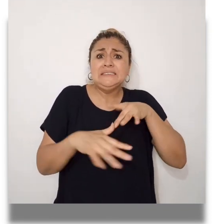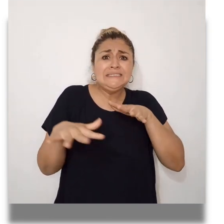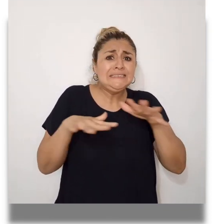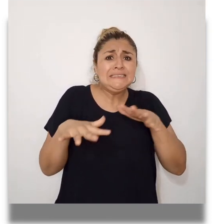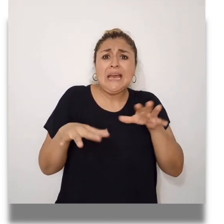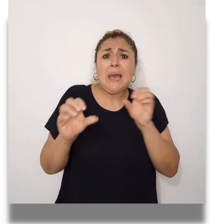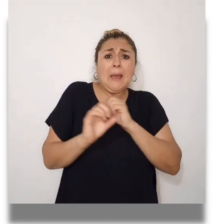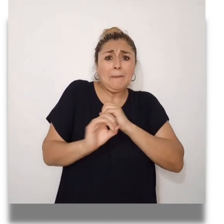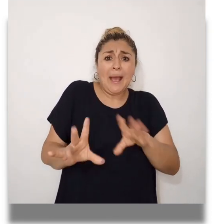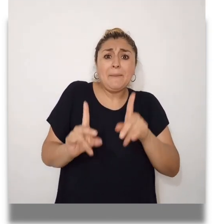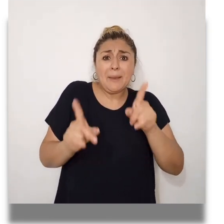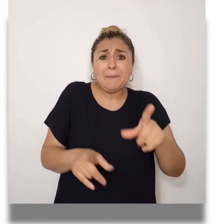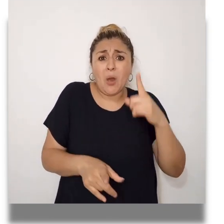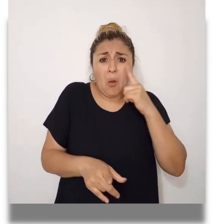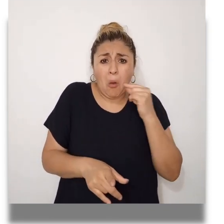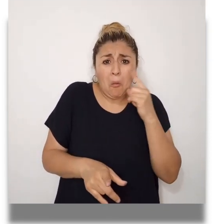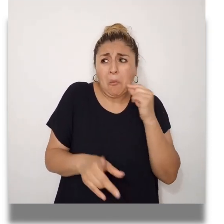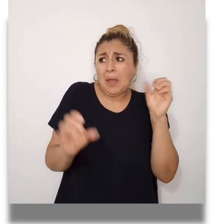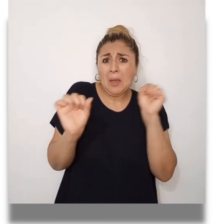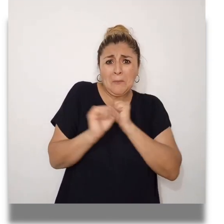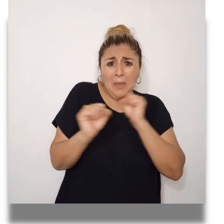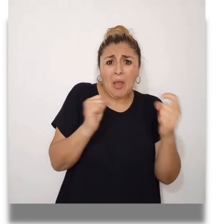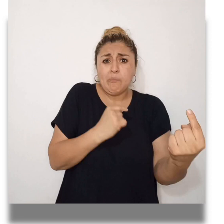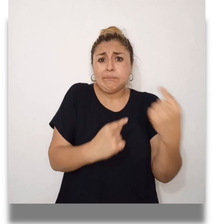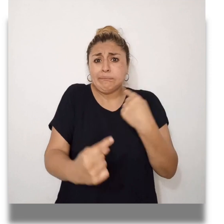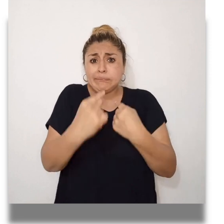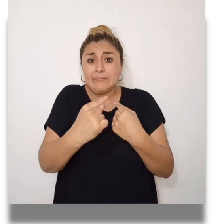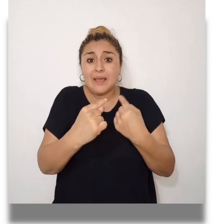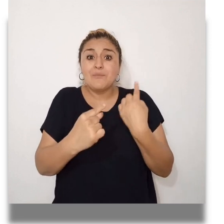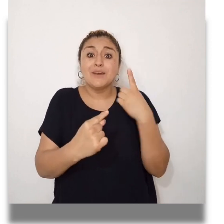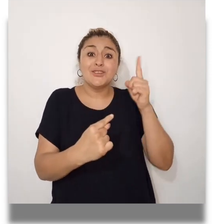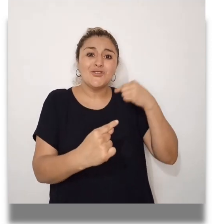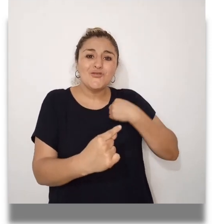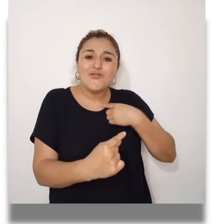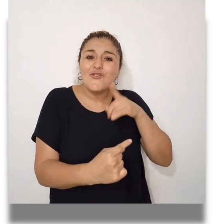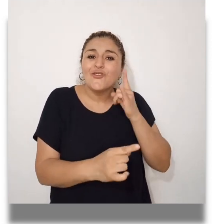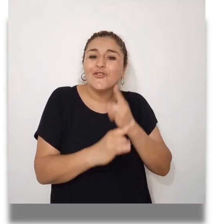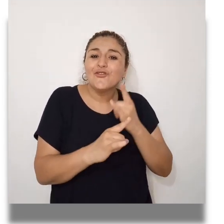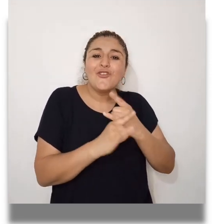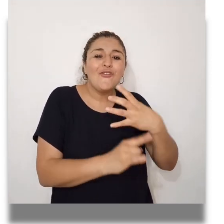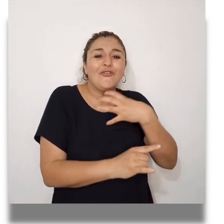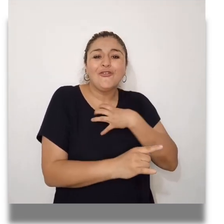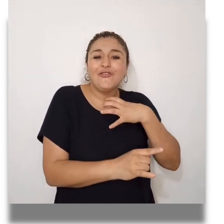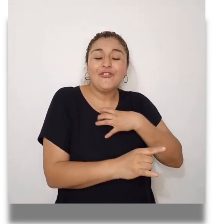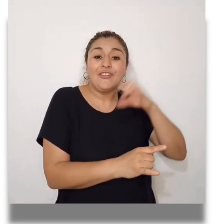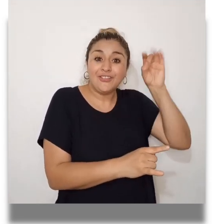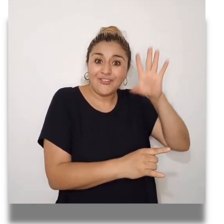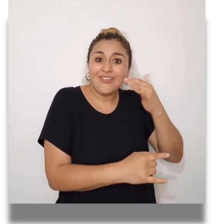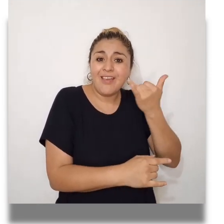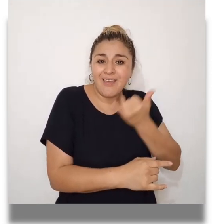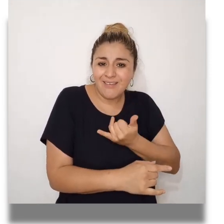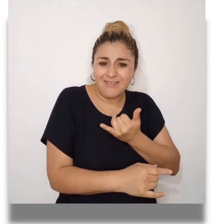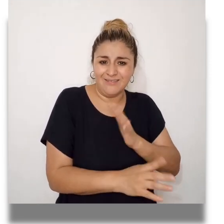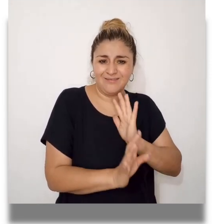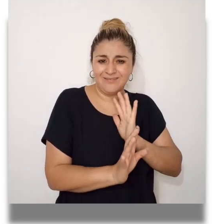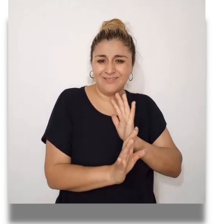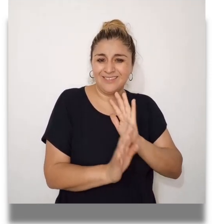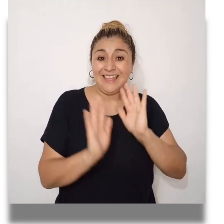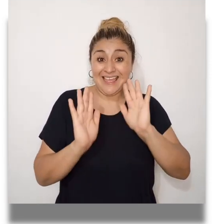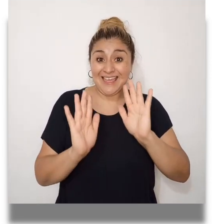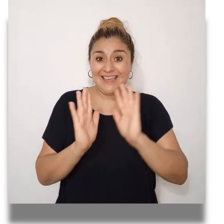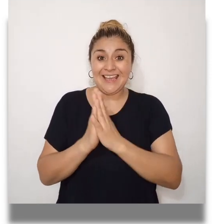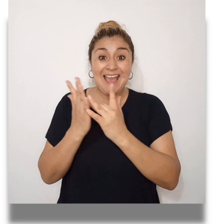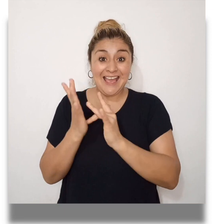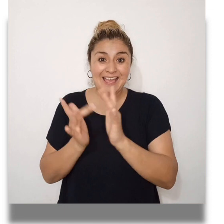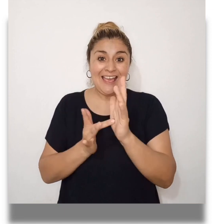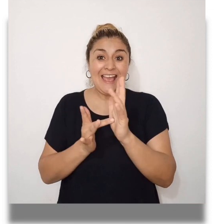On va lire ce que l'ange dit à Abraham dans Genèse chapitre 22 verset 12. Vamos a ver lo que el ángel